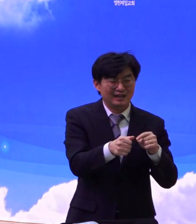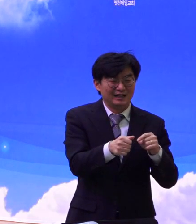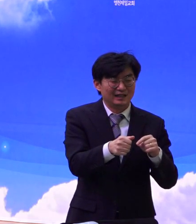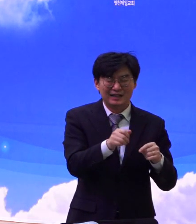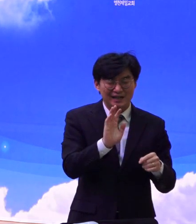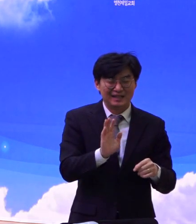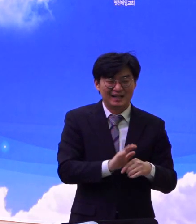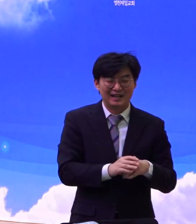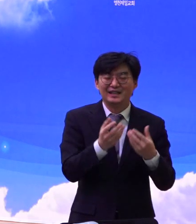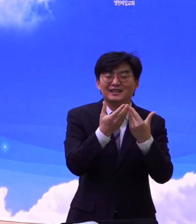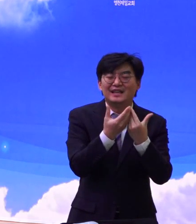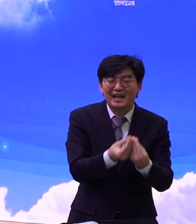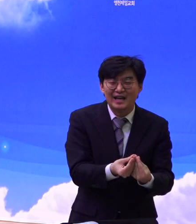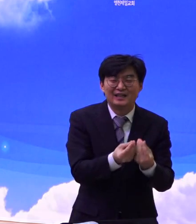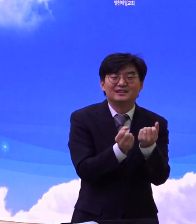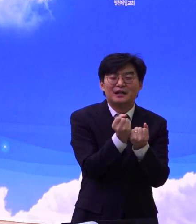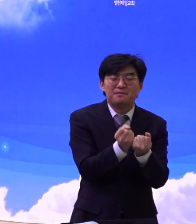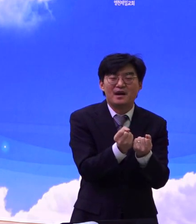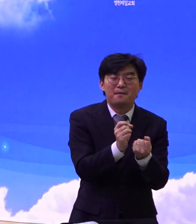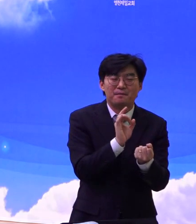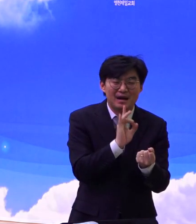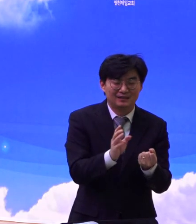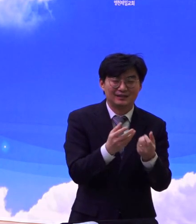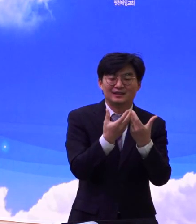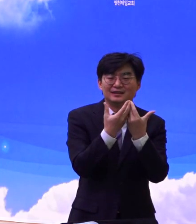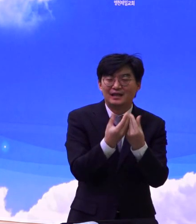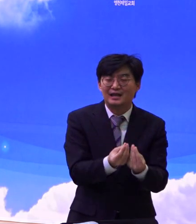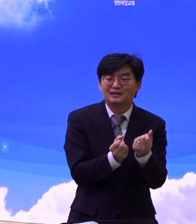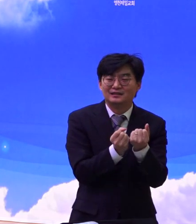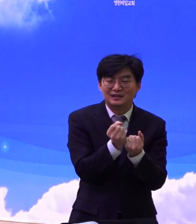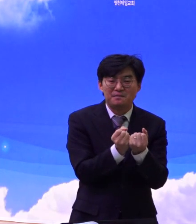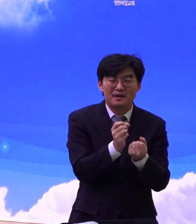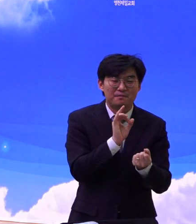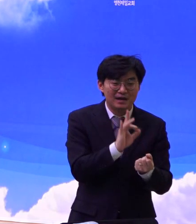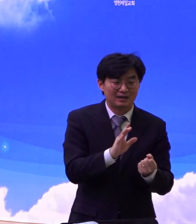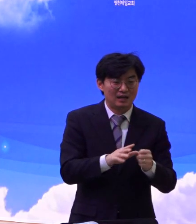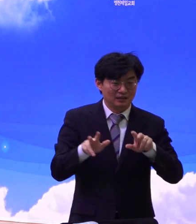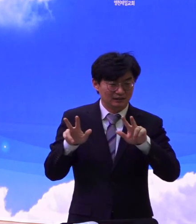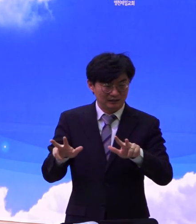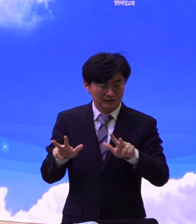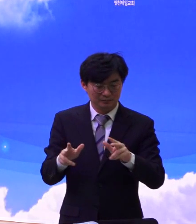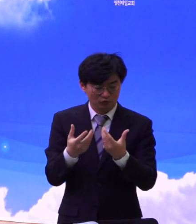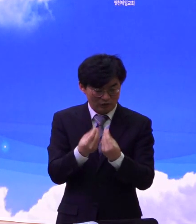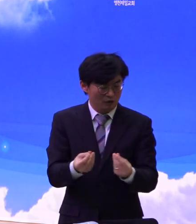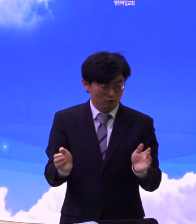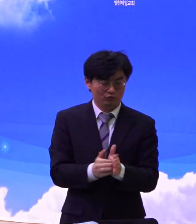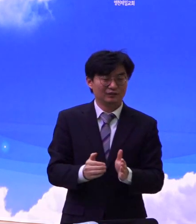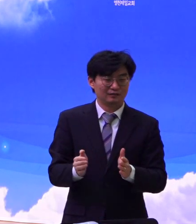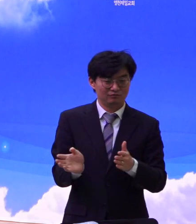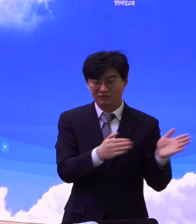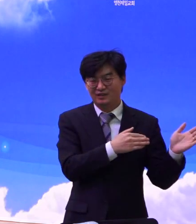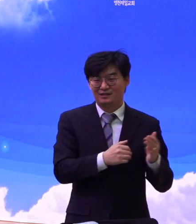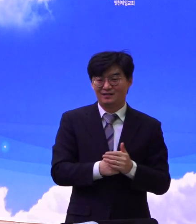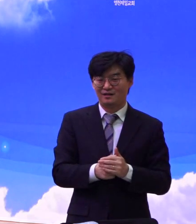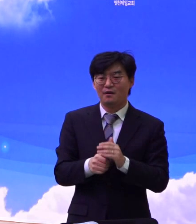하나님이 하신 일을 기념하던 그 기념물이 우상이 되어서 하나님의 백성들의